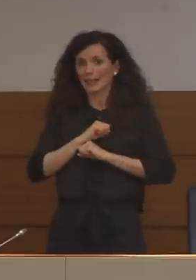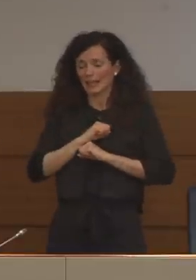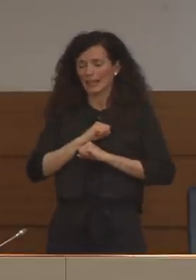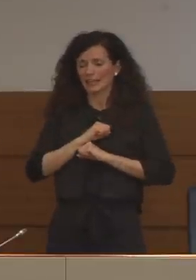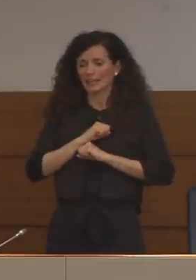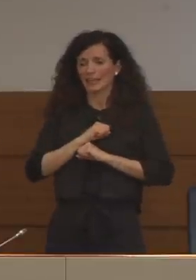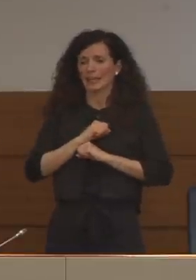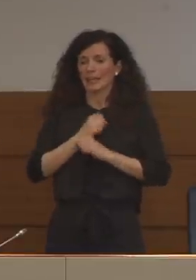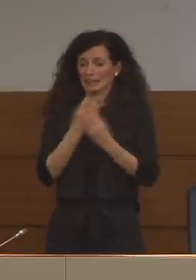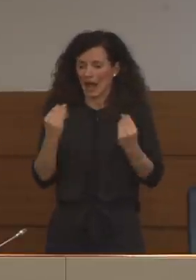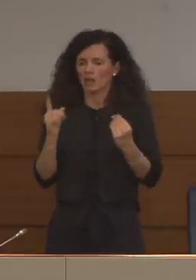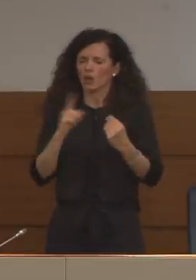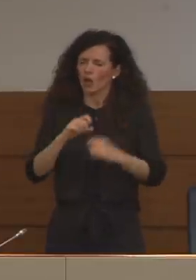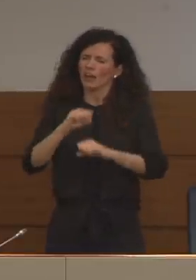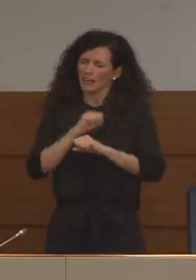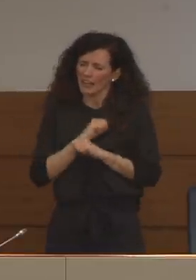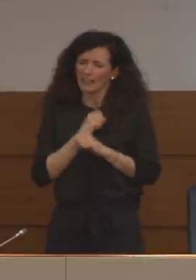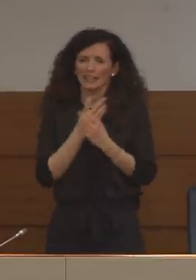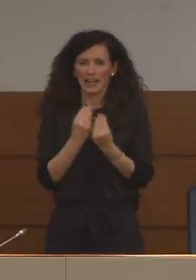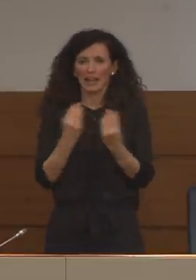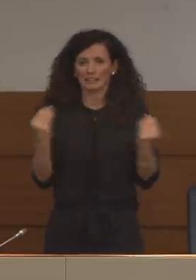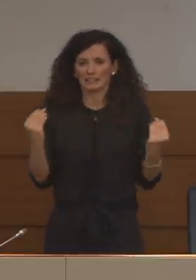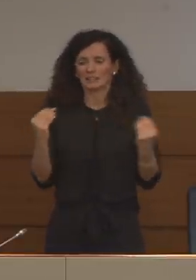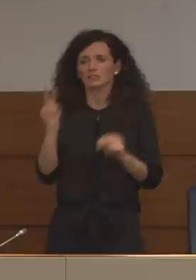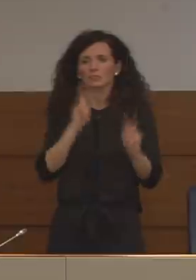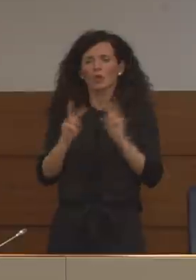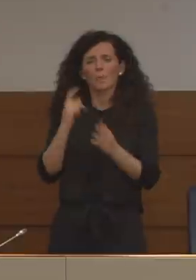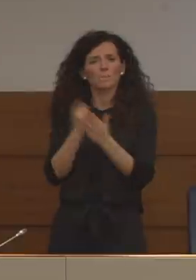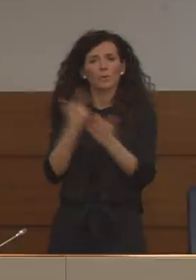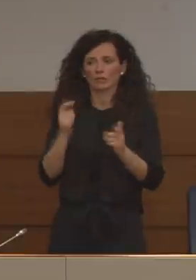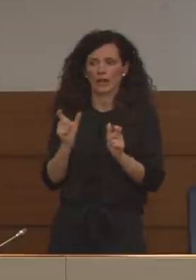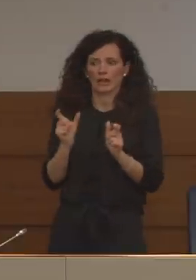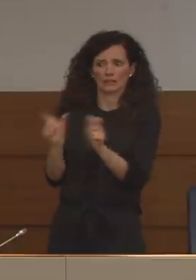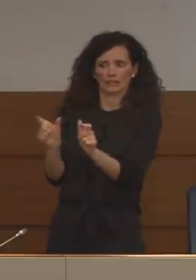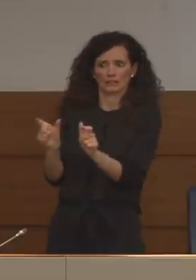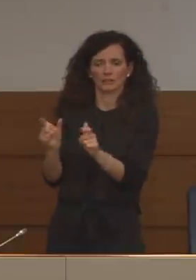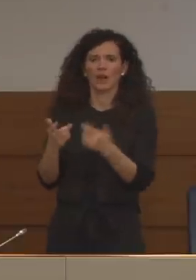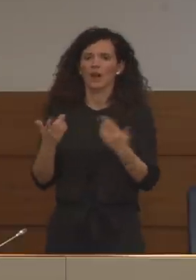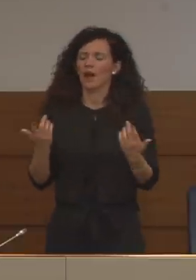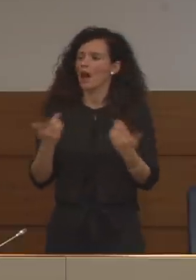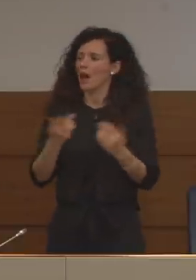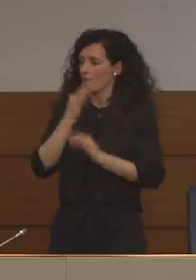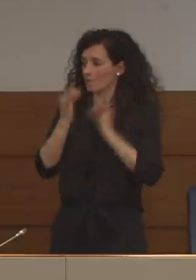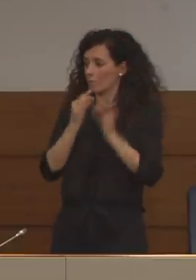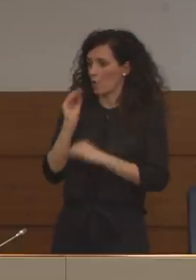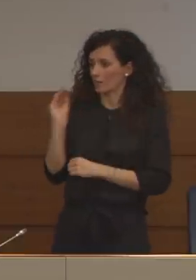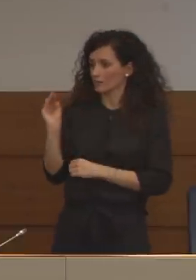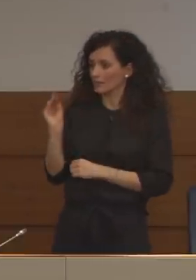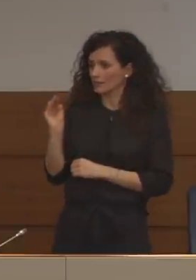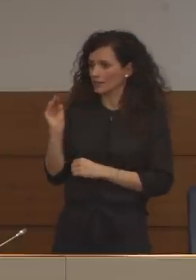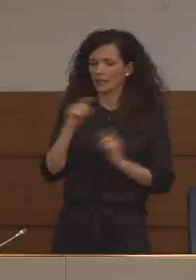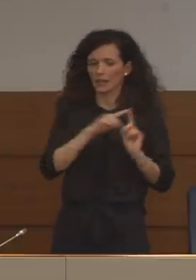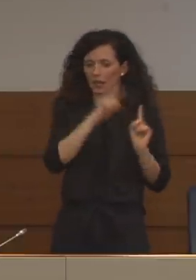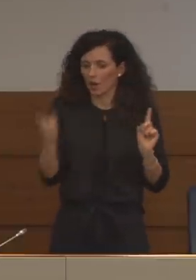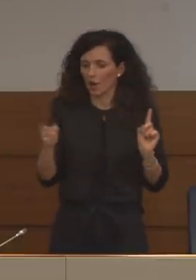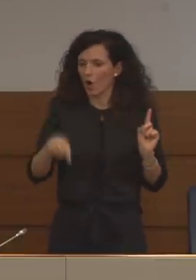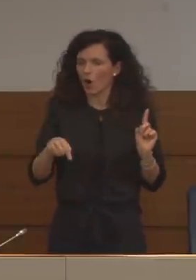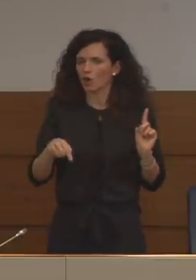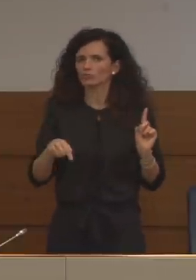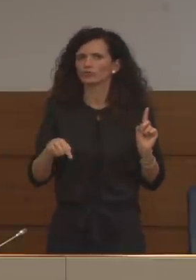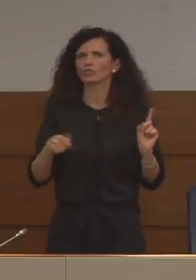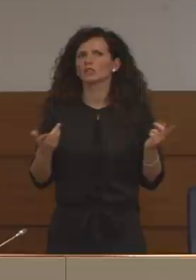tantissimo delle misure di contenimento quindi ad oggi non può essere considerato si può